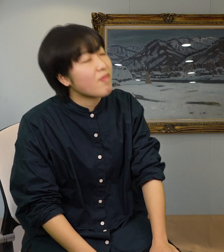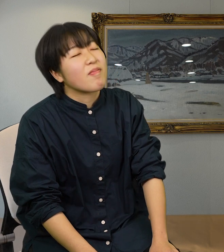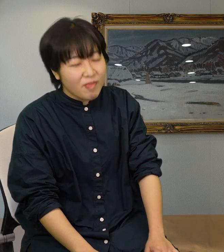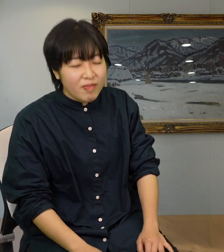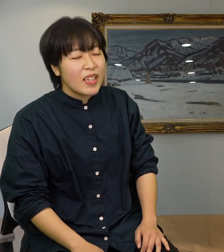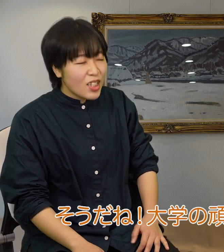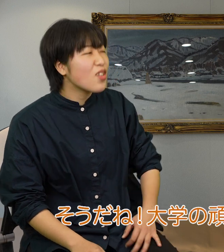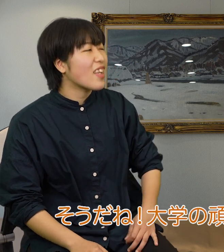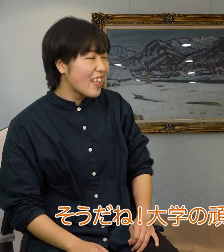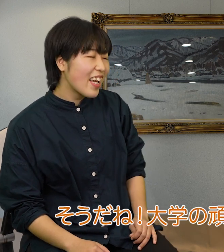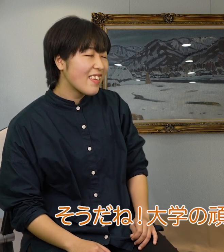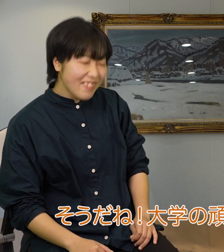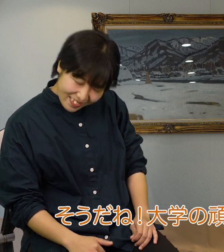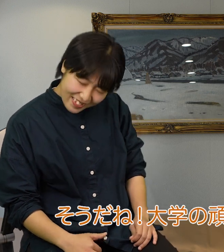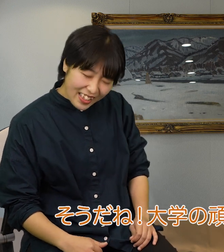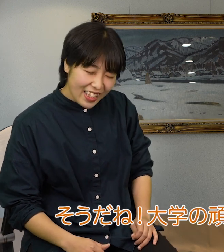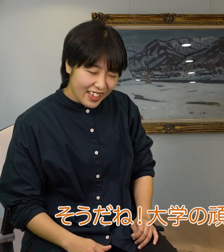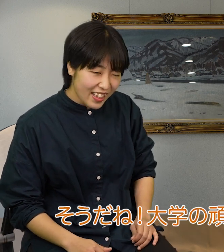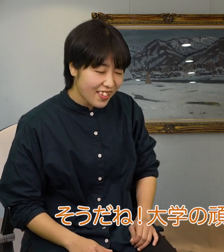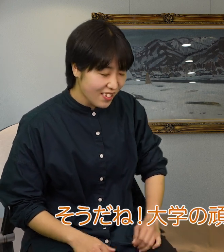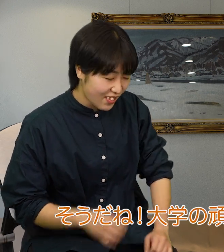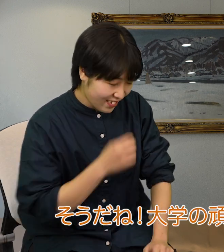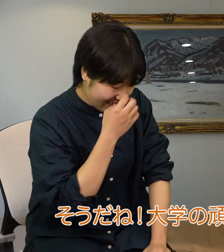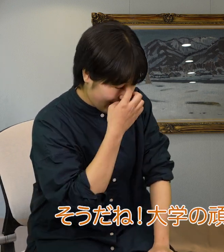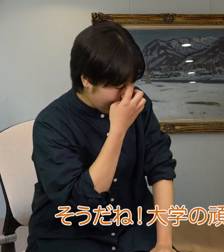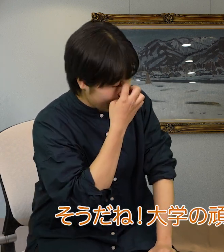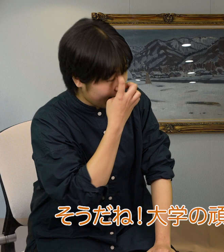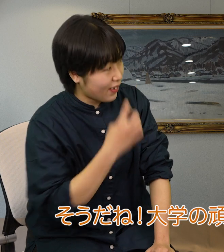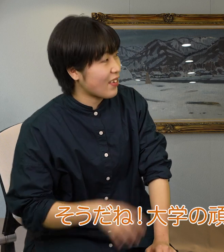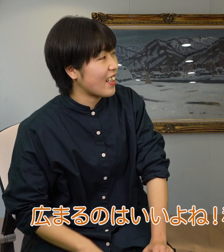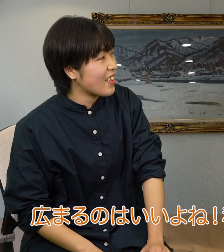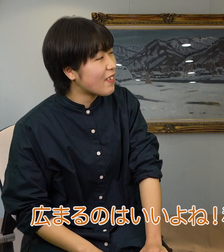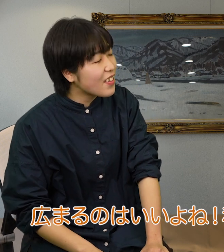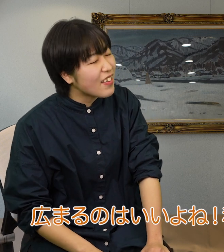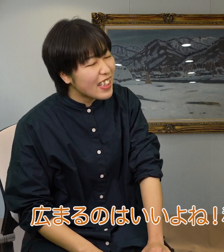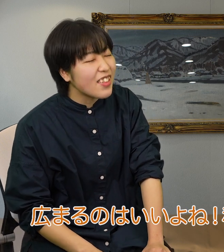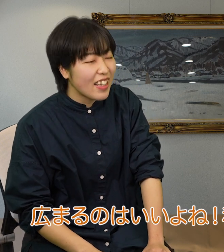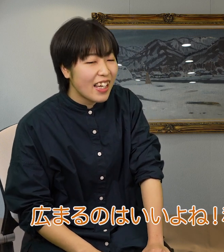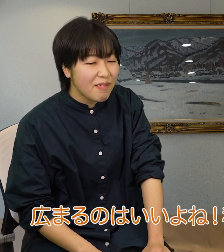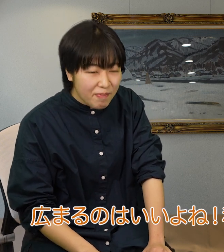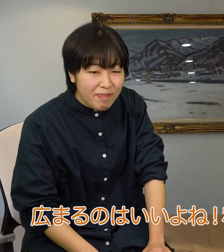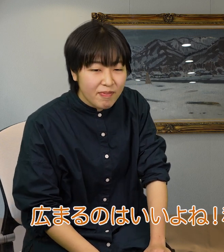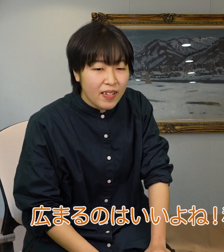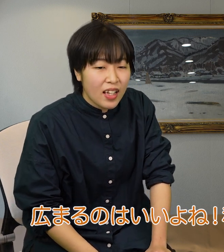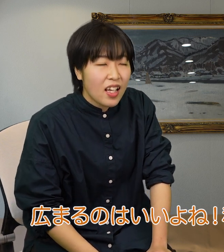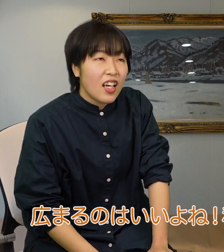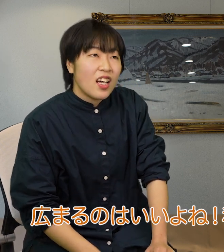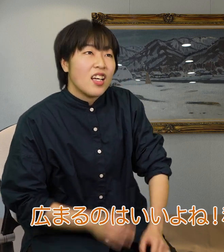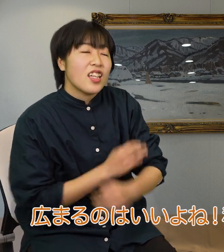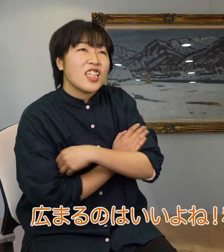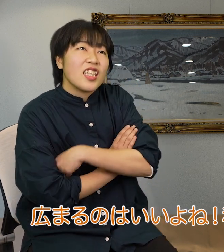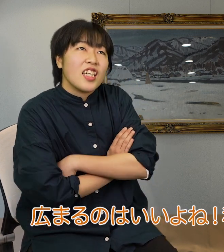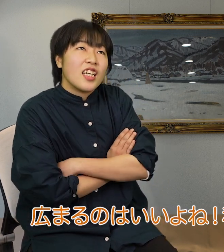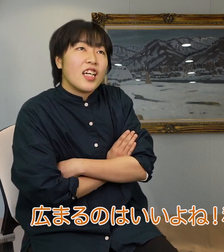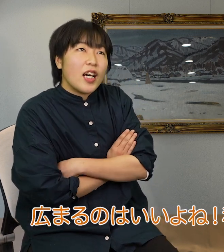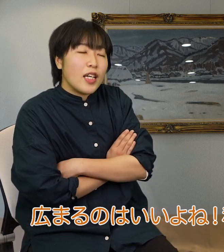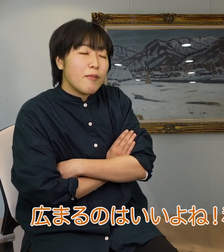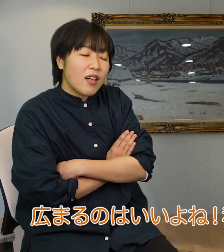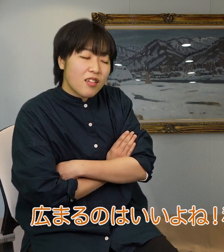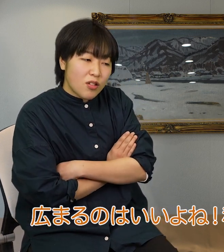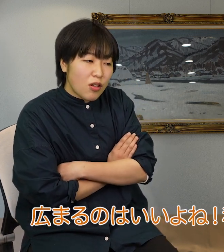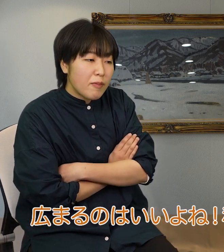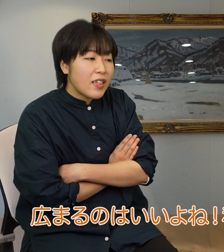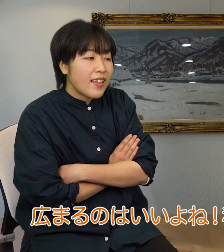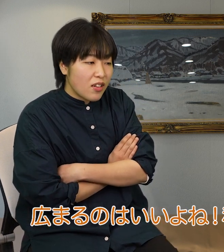だ。 そうだね、大学の頑張ってることが広まるのはいいよね。だし